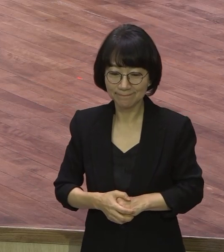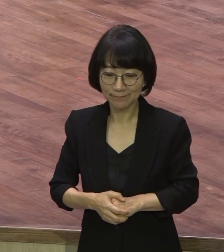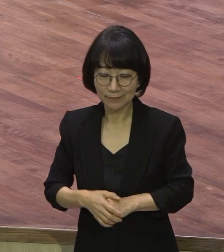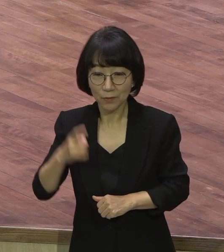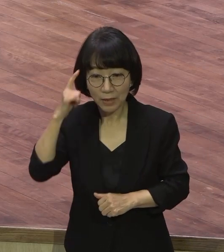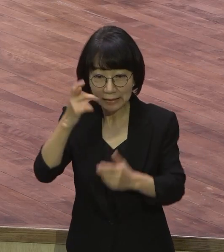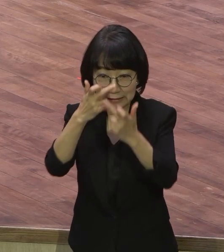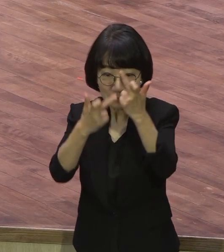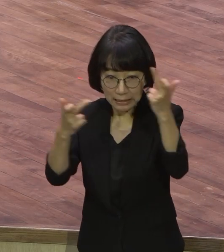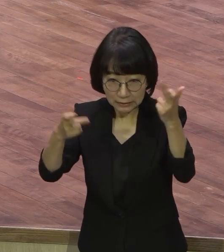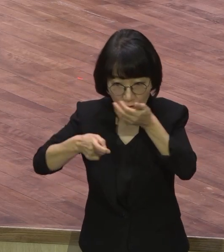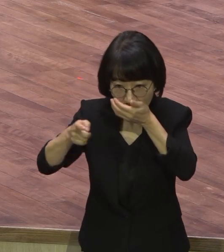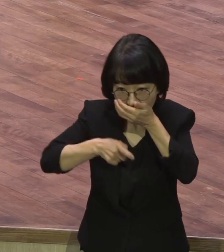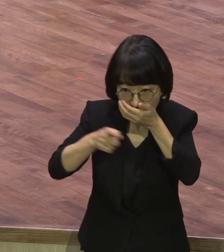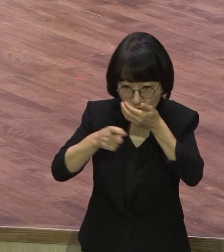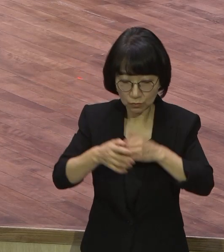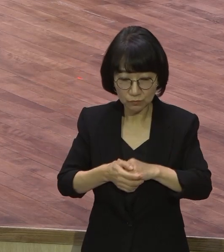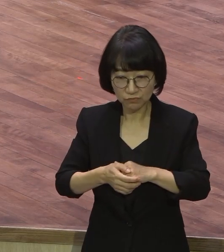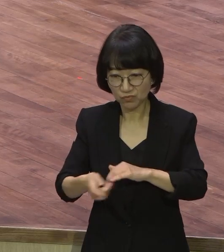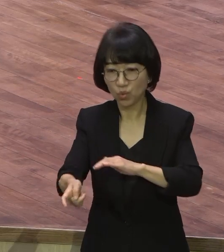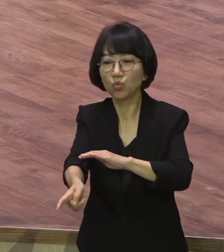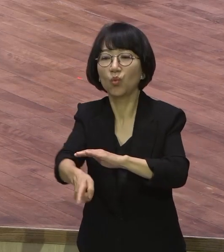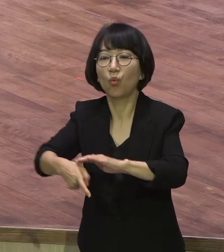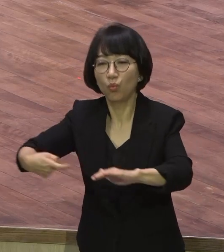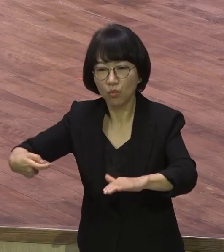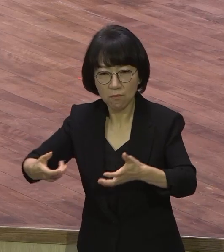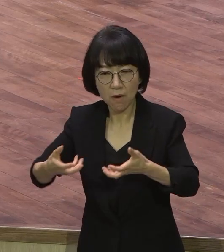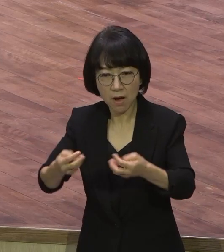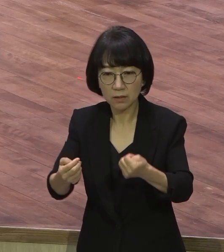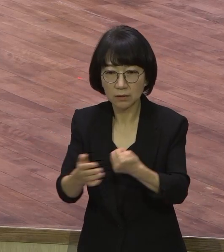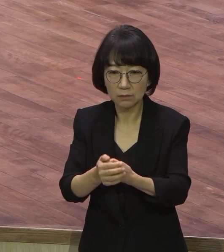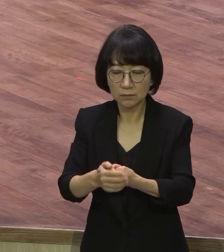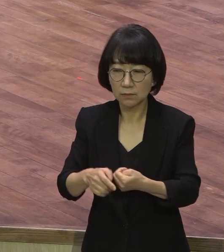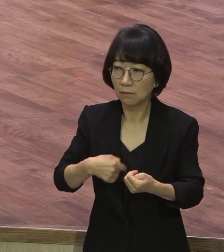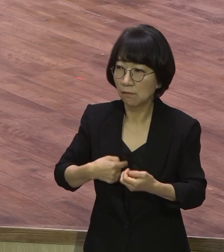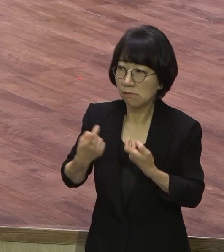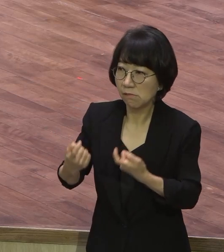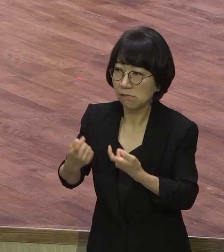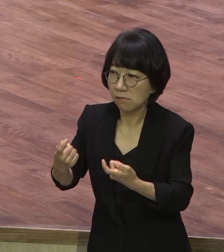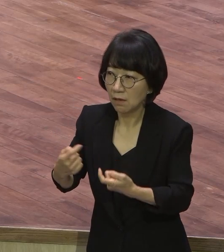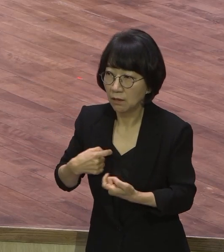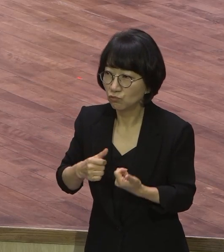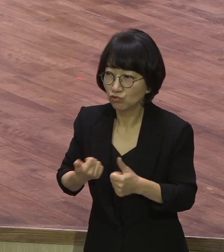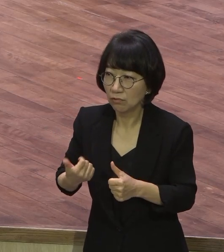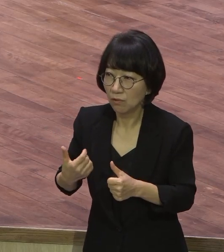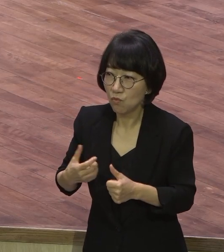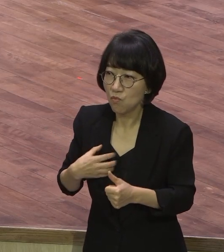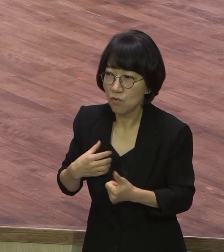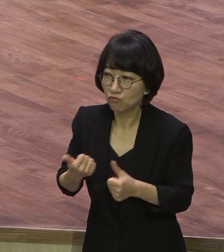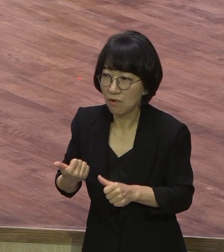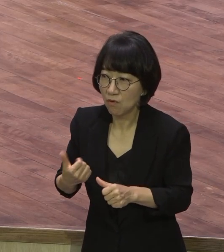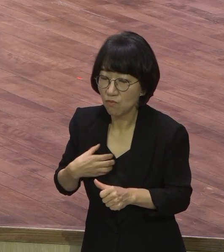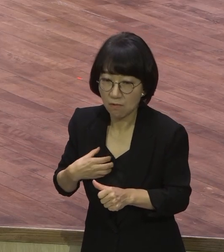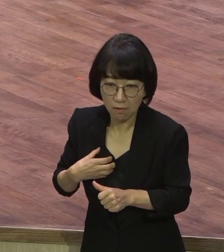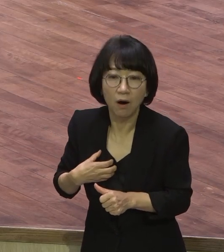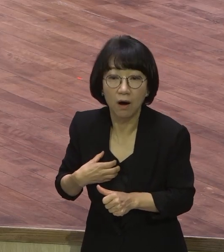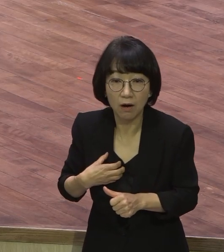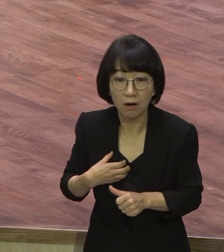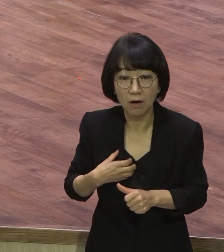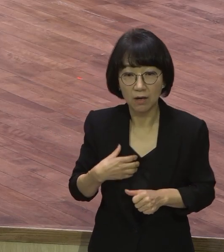산의 강도들 도둑들이 많기 때문에 여행 자체가 목숨 걸 정도 위험했다니까요. 당시로서는 다